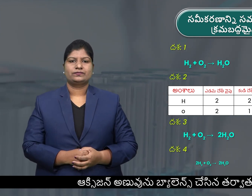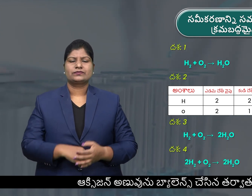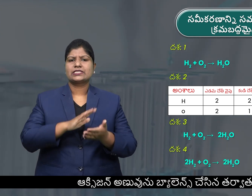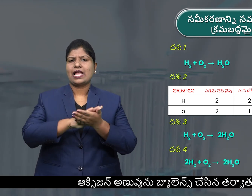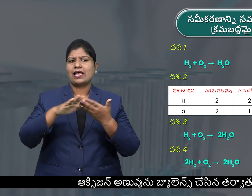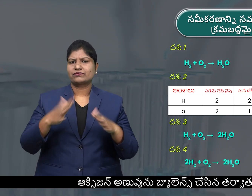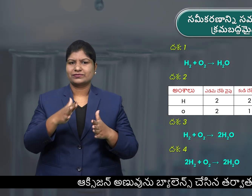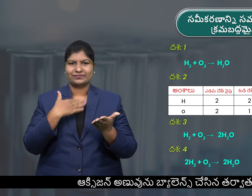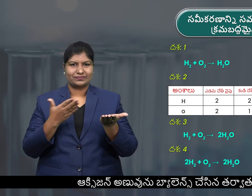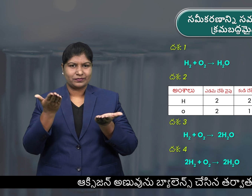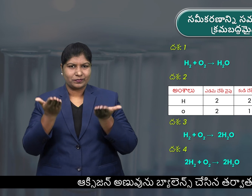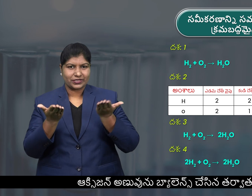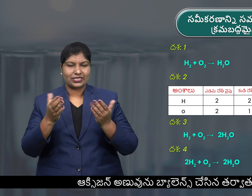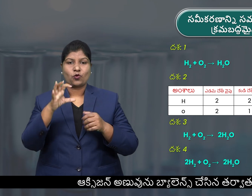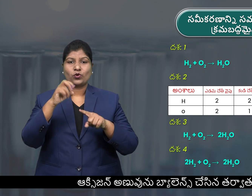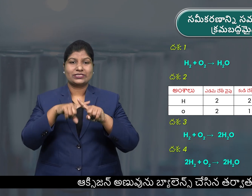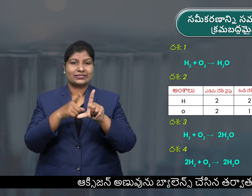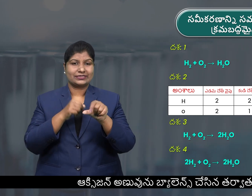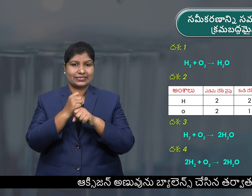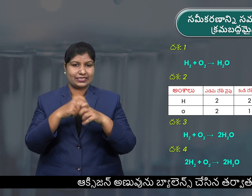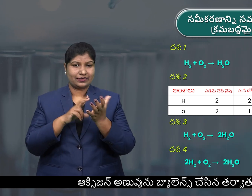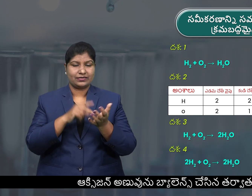ఆక్సిజన్ అణువును బ్యాలెన్స్ చేసిన తర్వాత